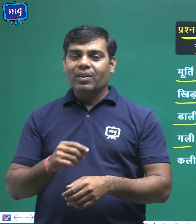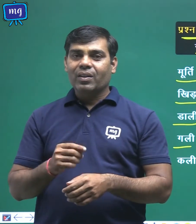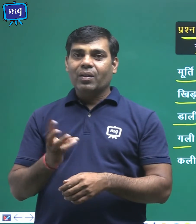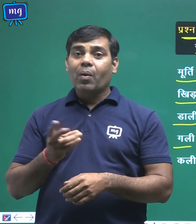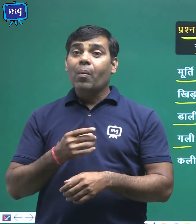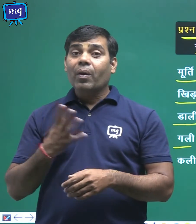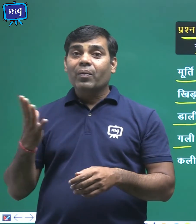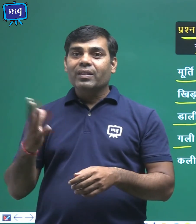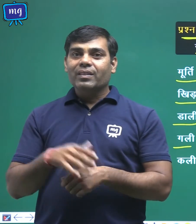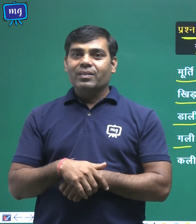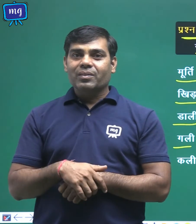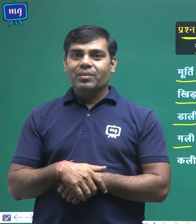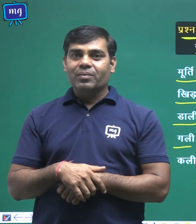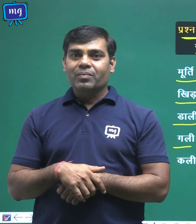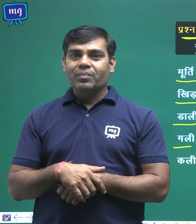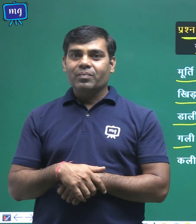बहुवचन